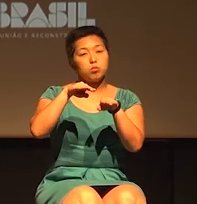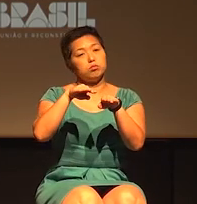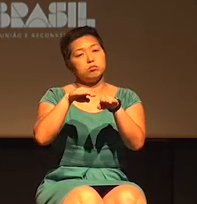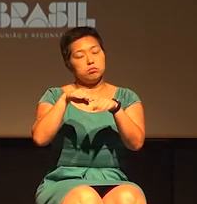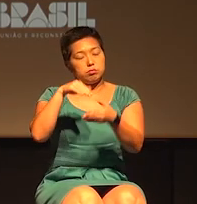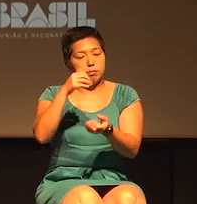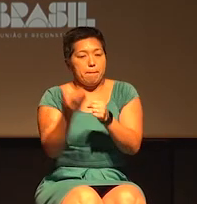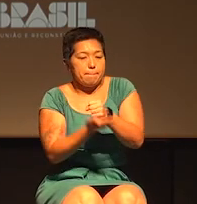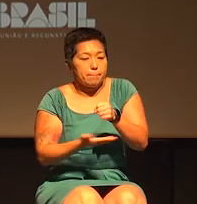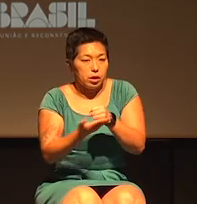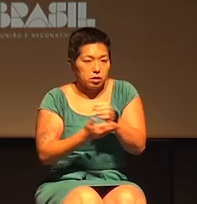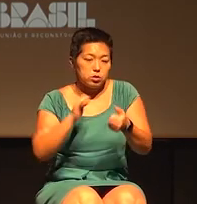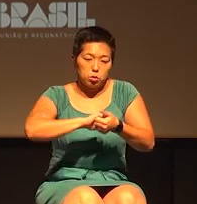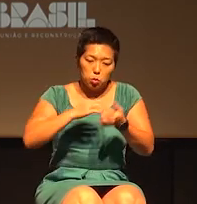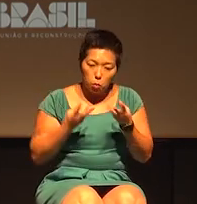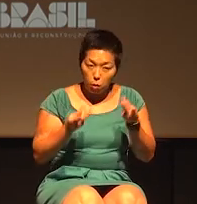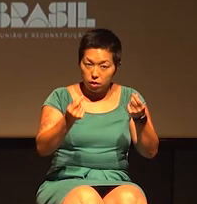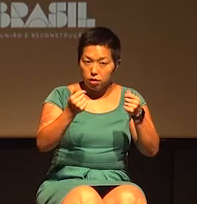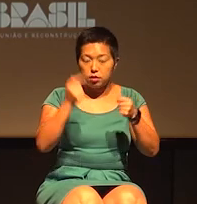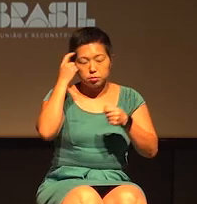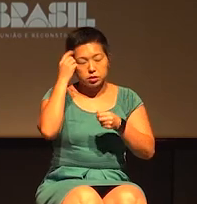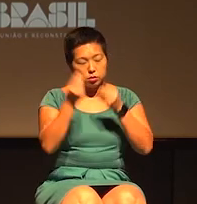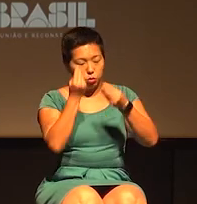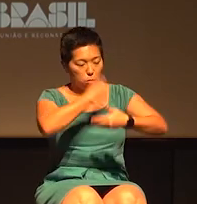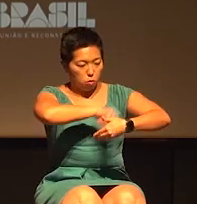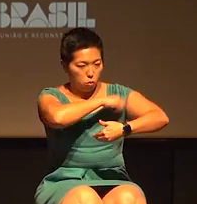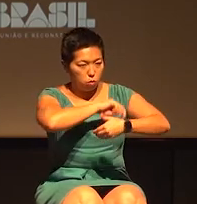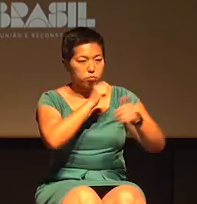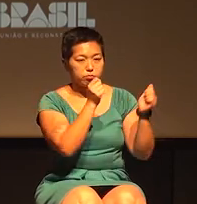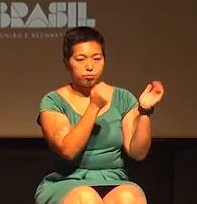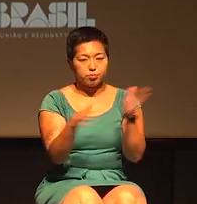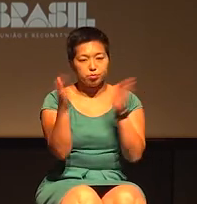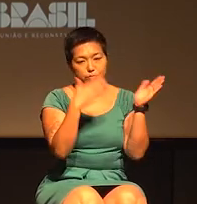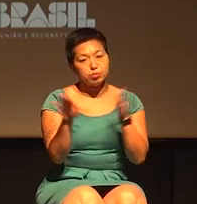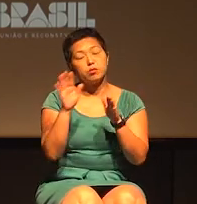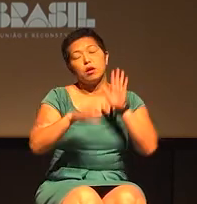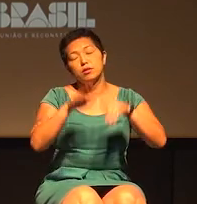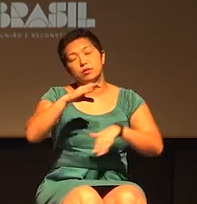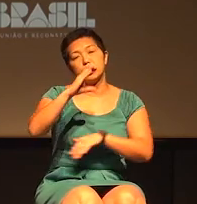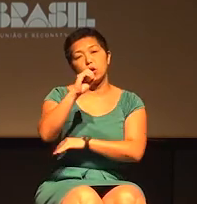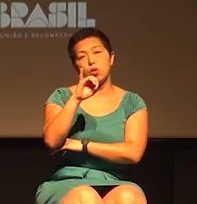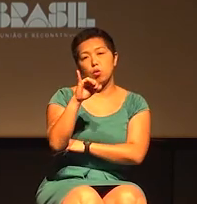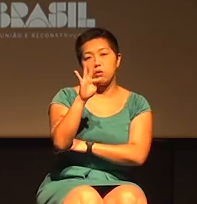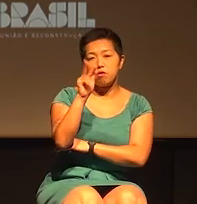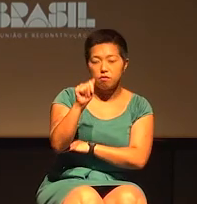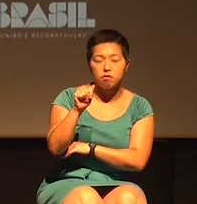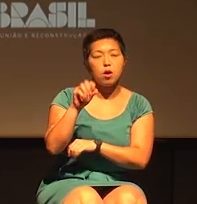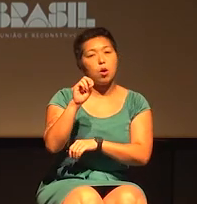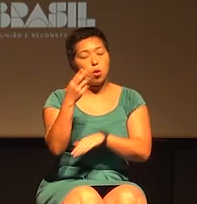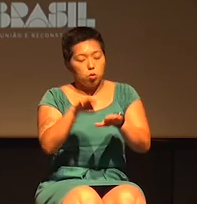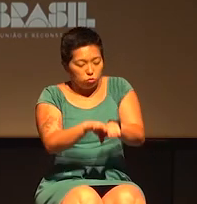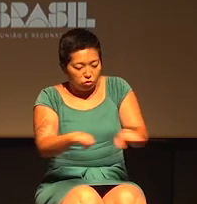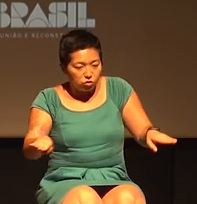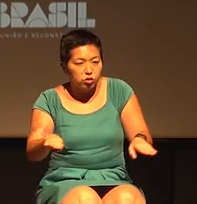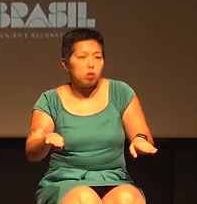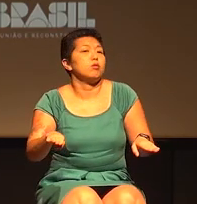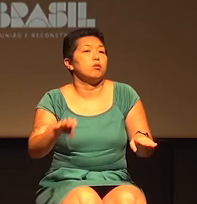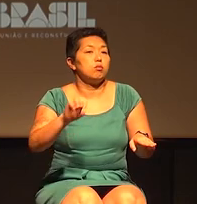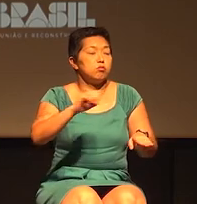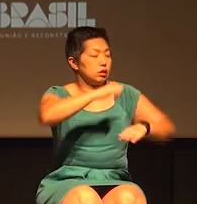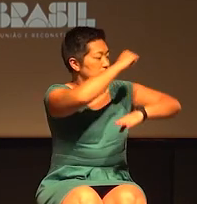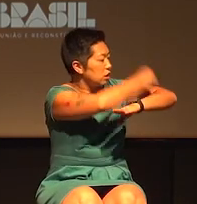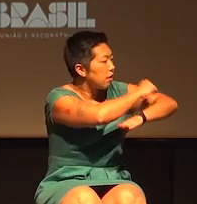de qualidade de de produção eh que às vezes é uma coifa às vezes é o piso a parede a